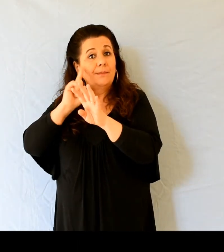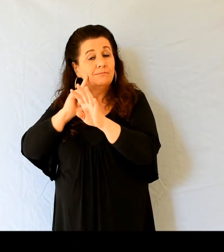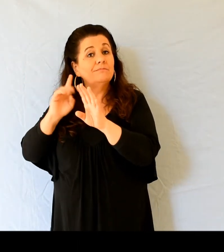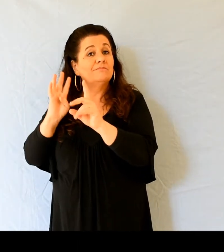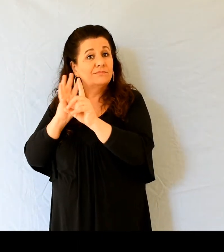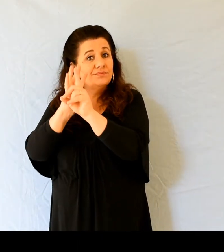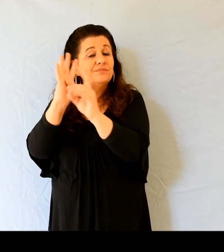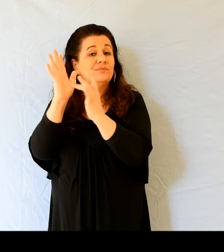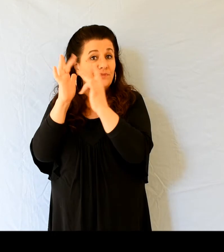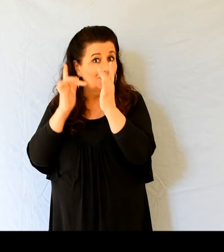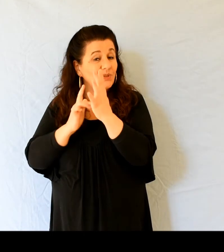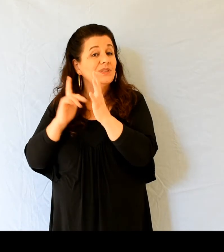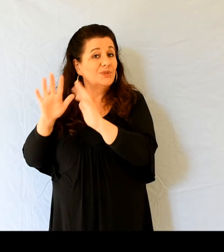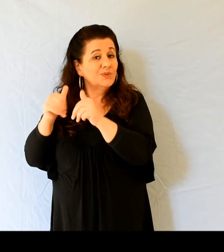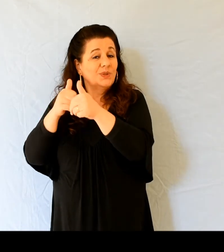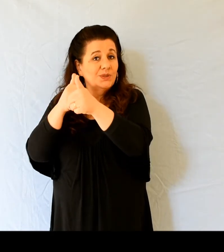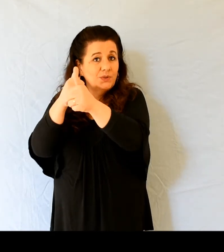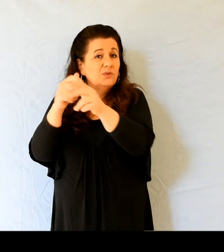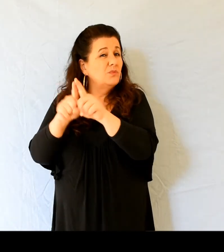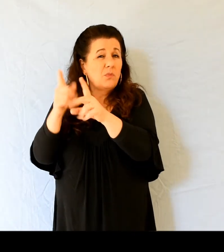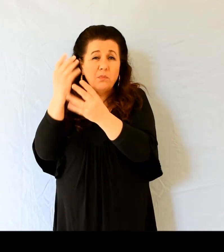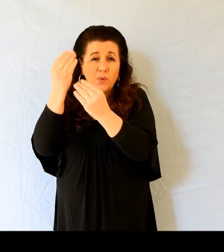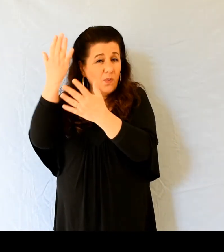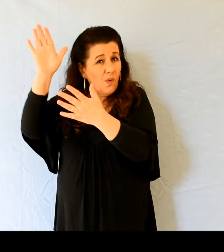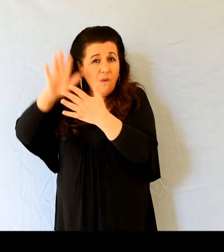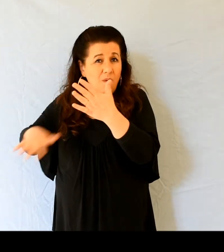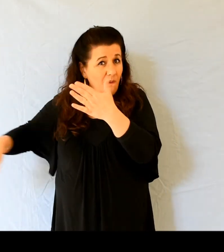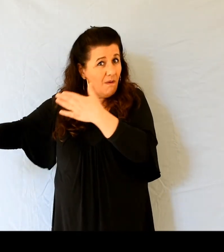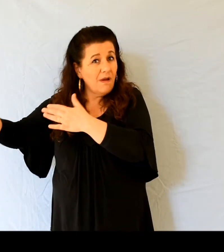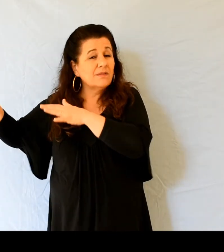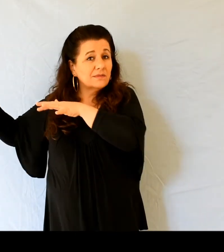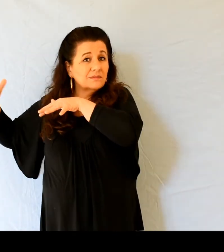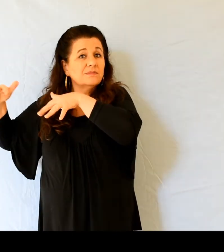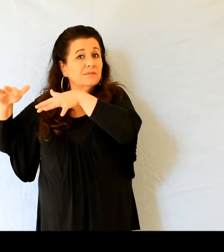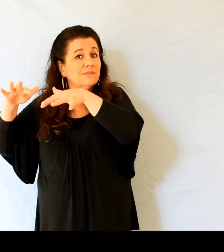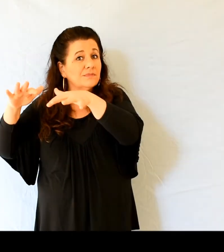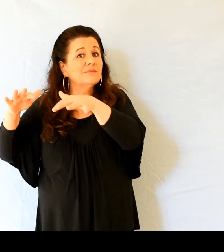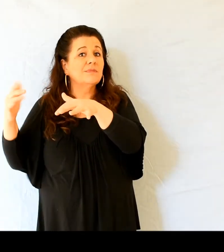d'autres qui étaient montés avec lui à Jérusalem.